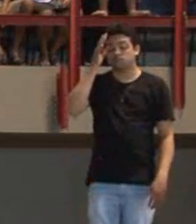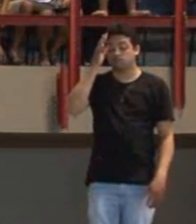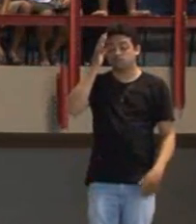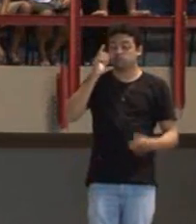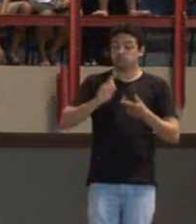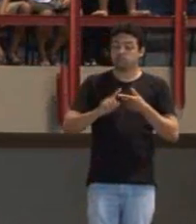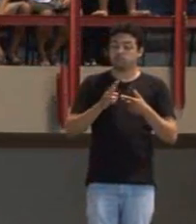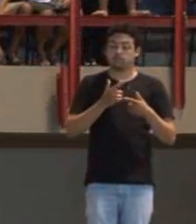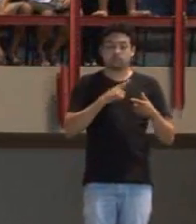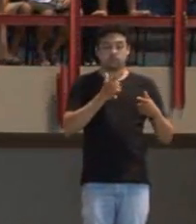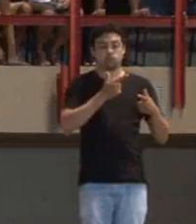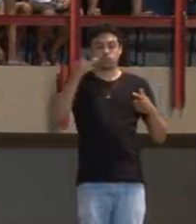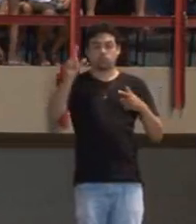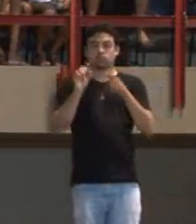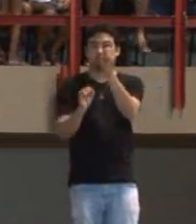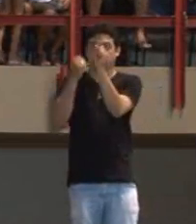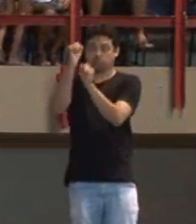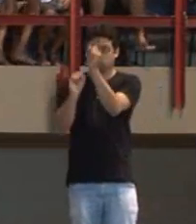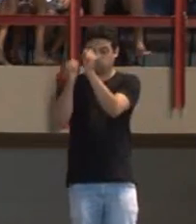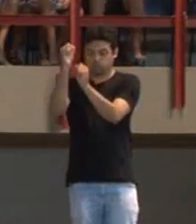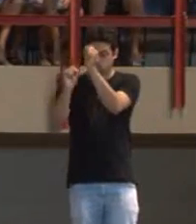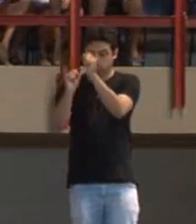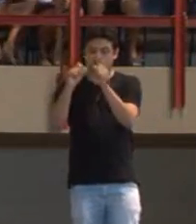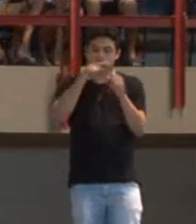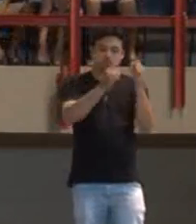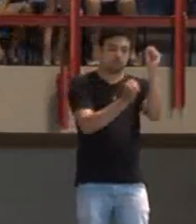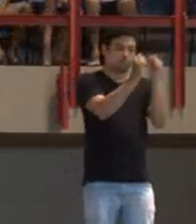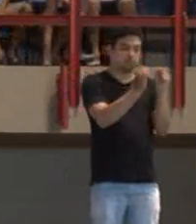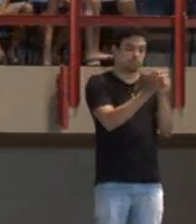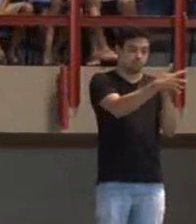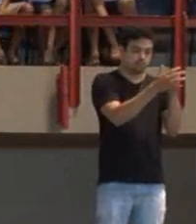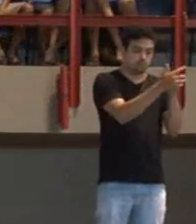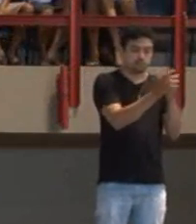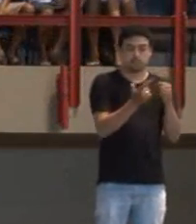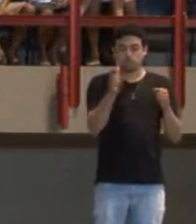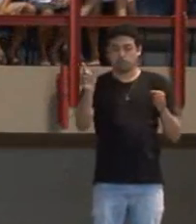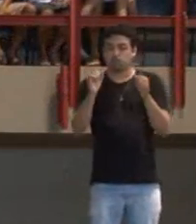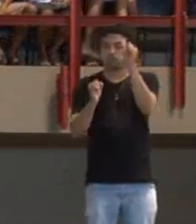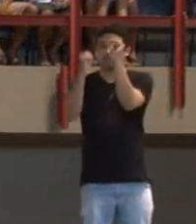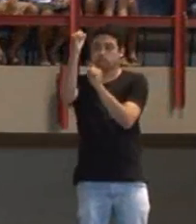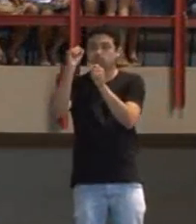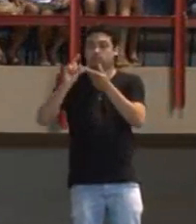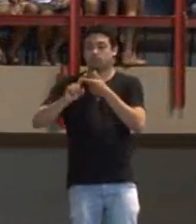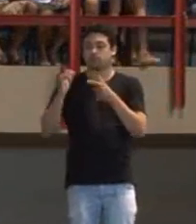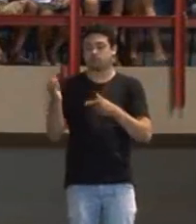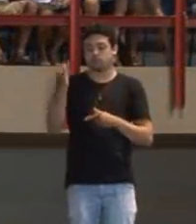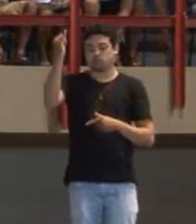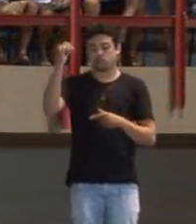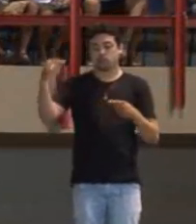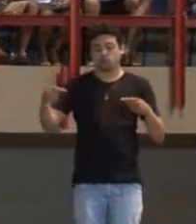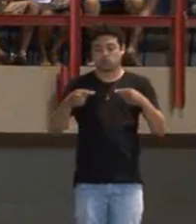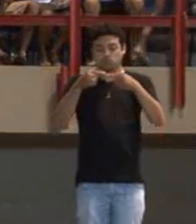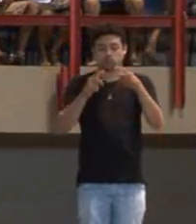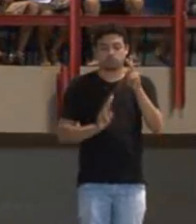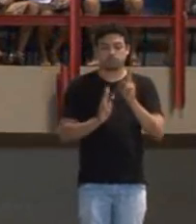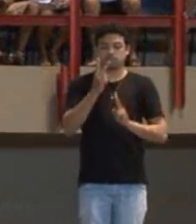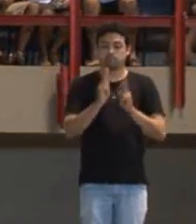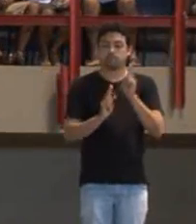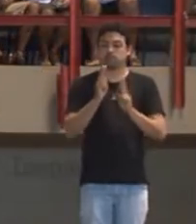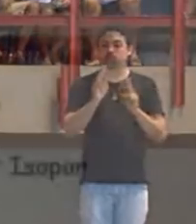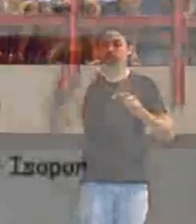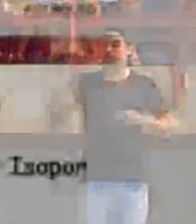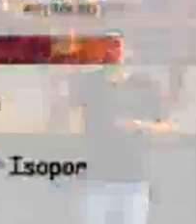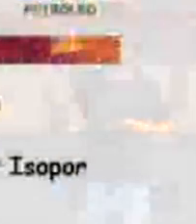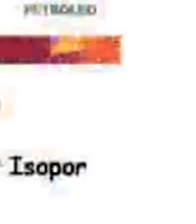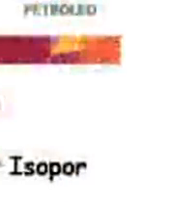outra indústria, além da refinaria, que também é muito importante, que está relacionada ao petróleo. É a